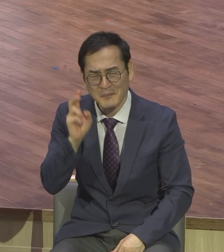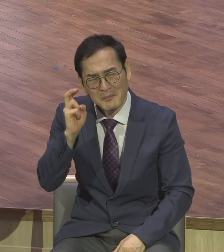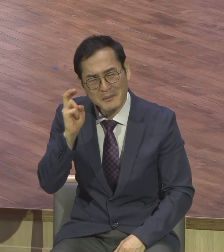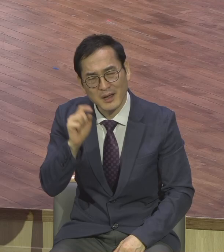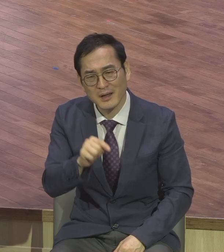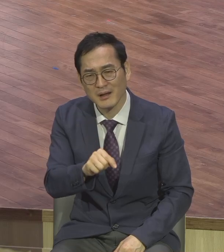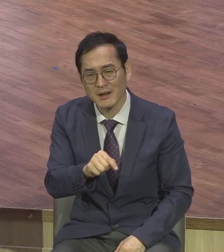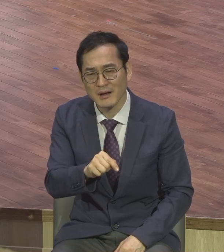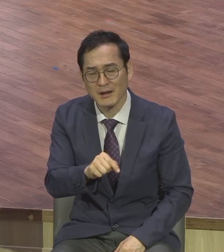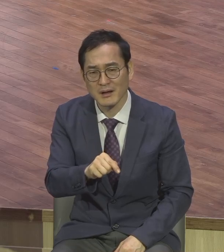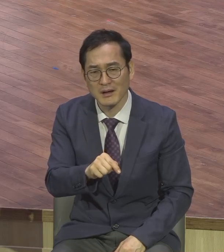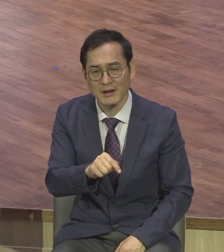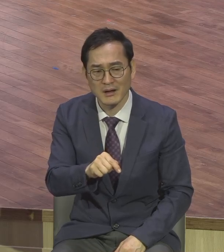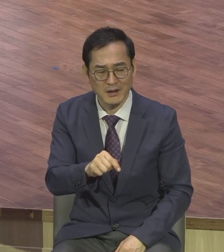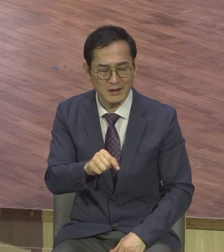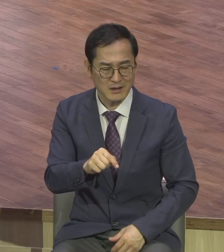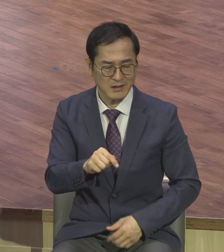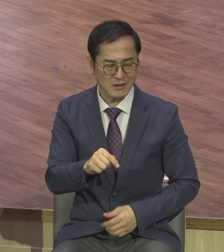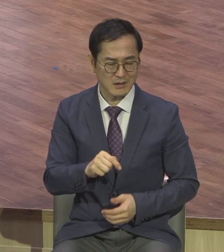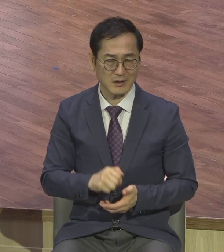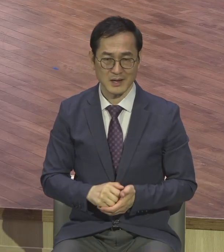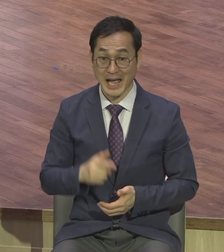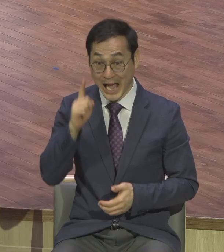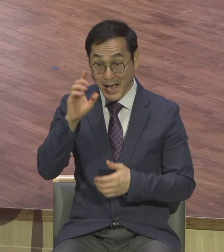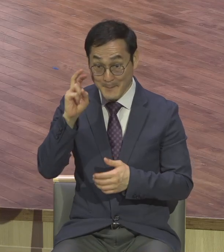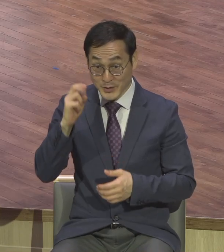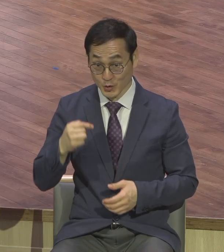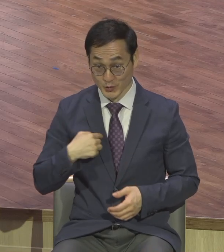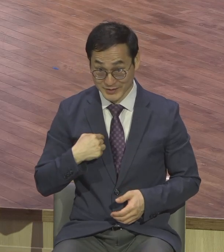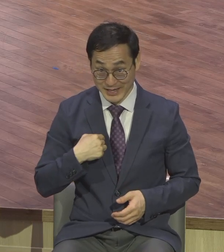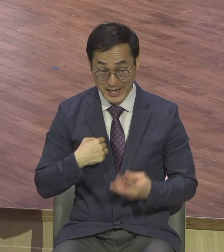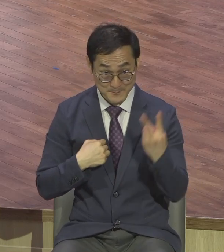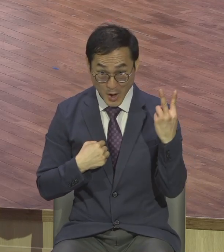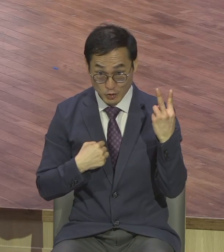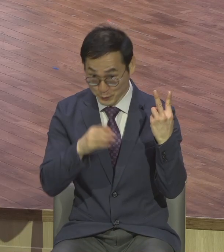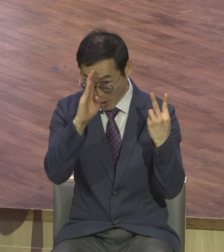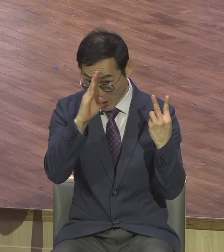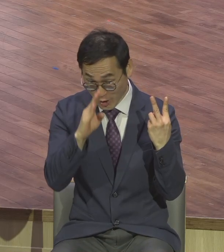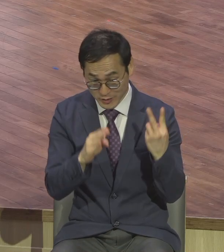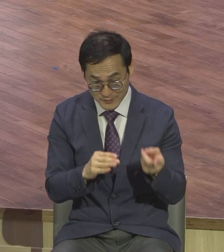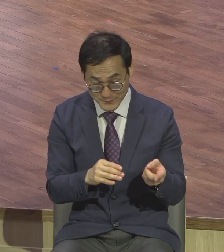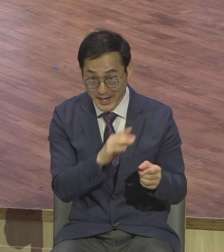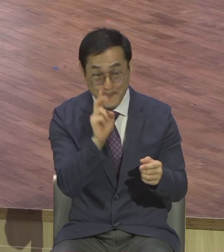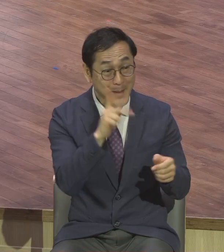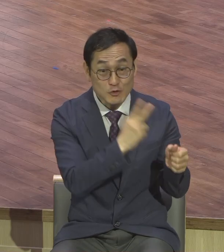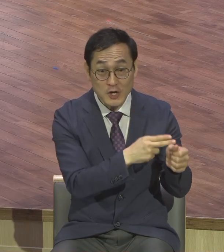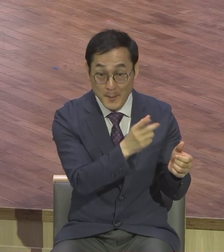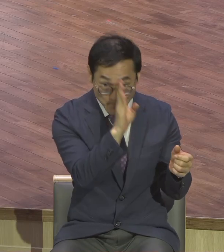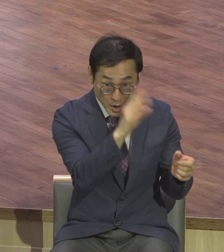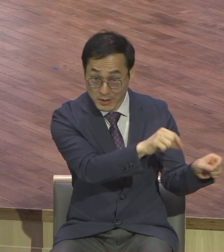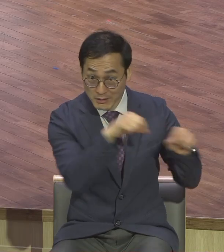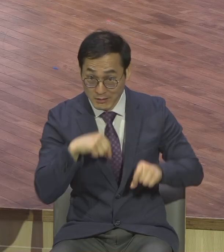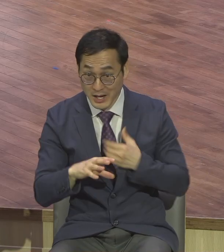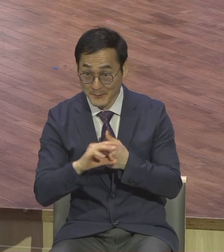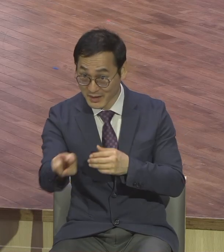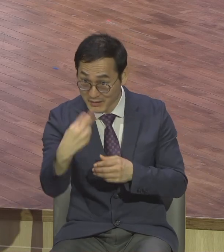아마 제가 이런 두 병을 가지고 있었으면 여러분 쳐다보지도 않을지도 몰라요.